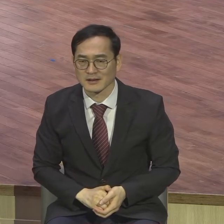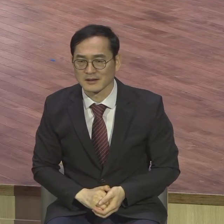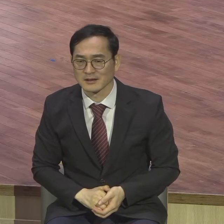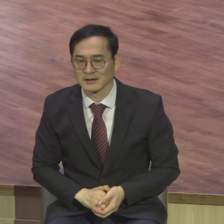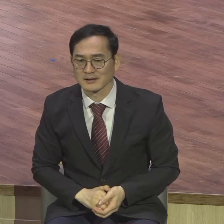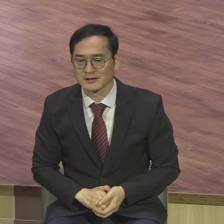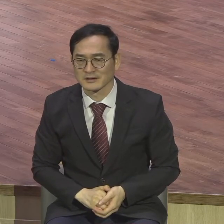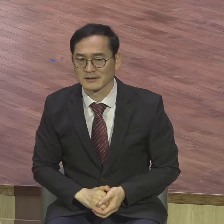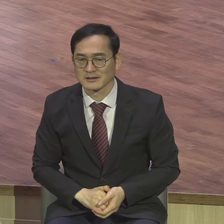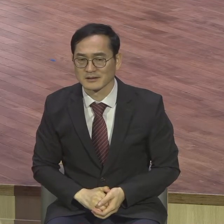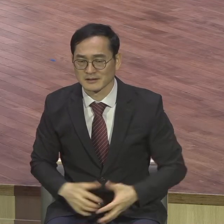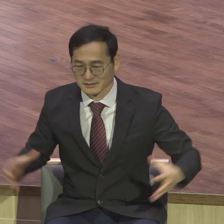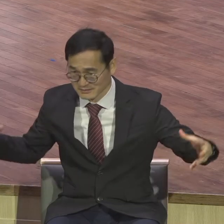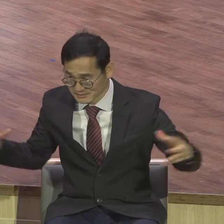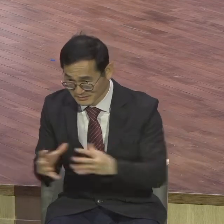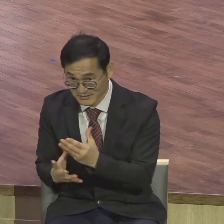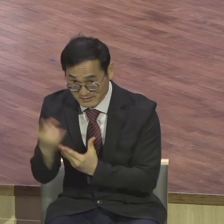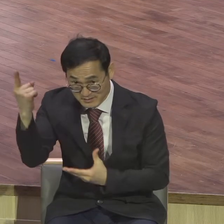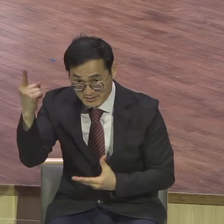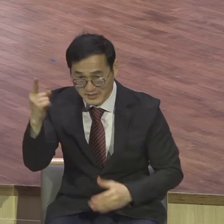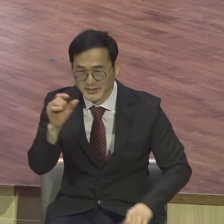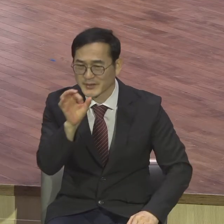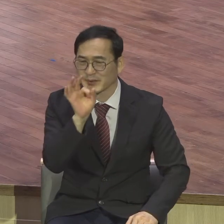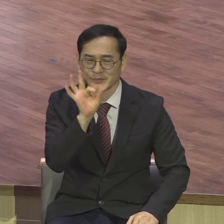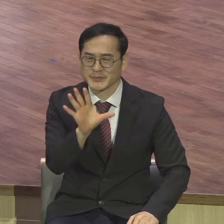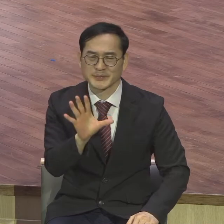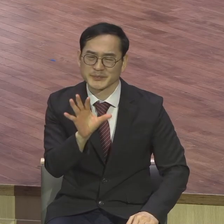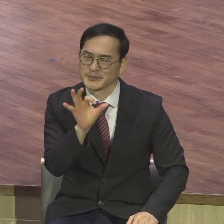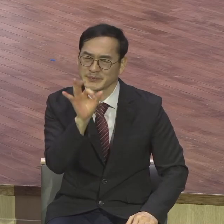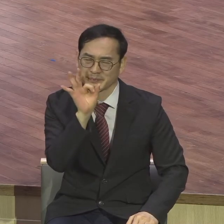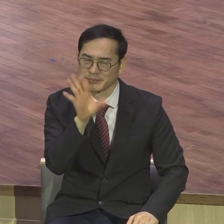살지. 목에 칼이 들어와도.